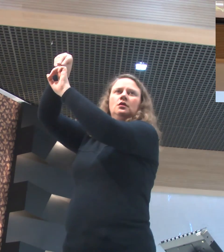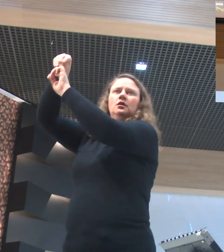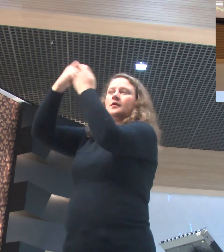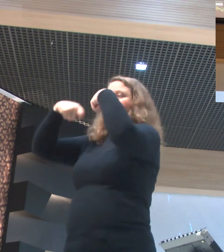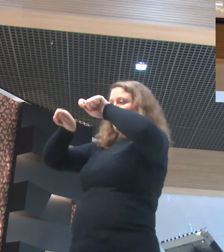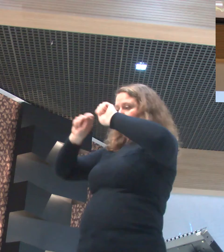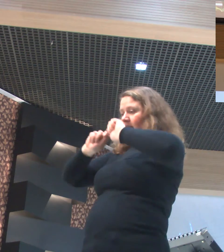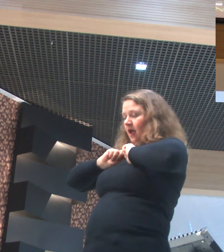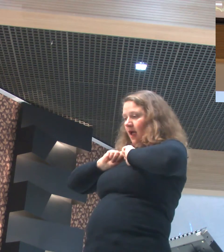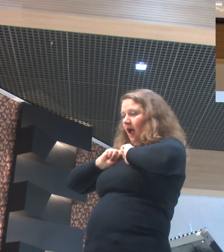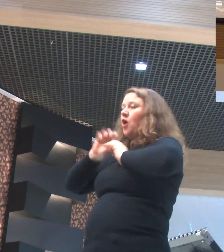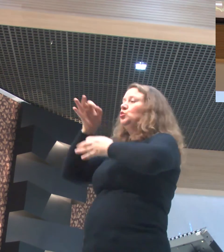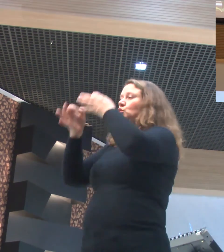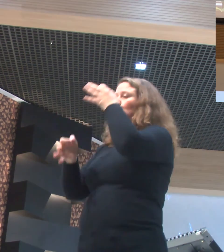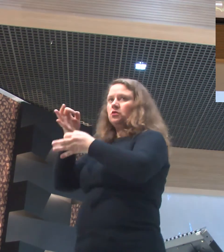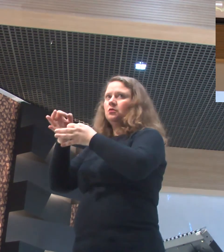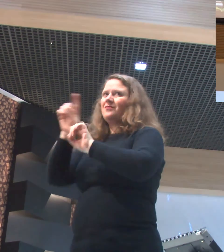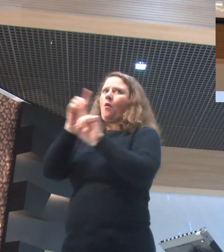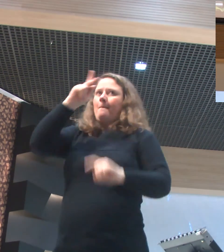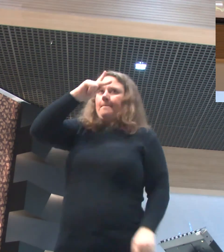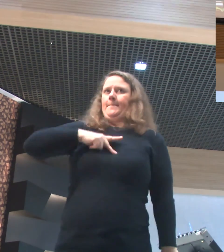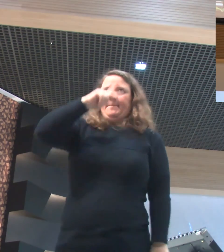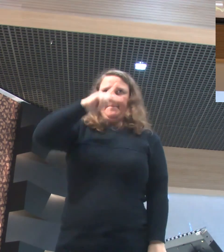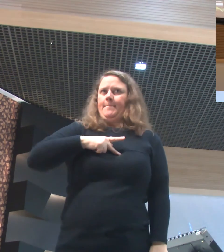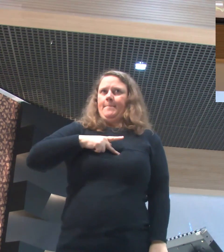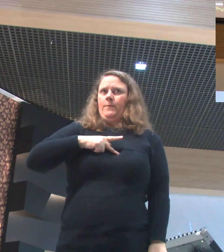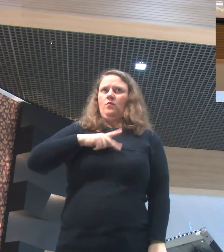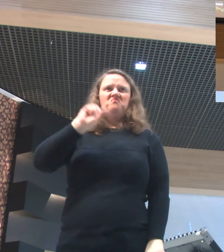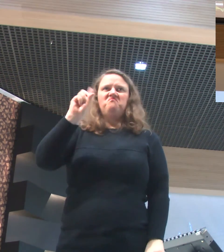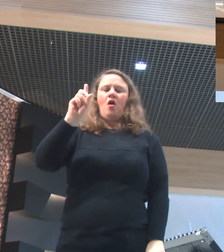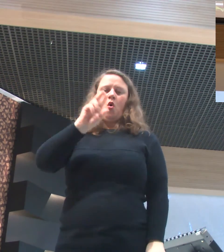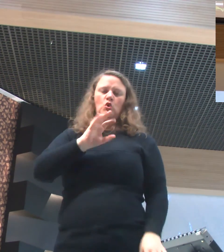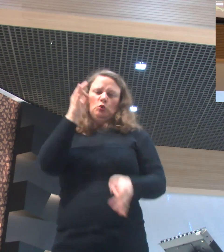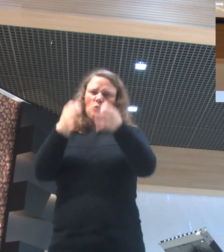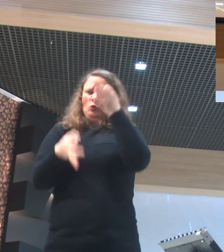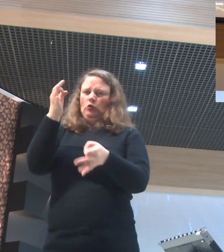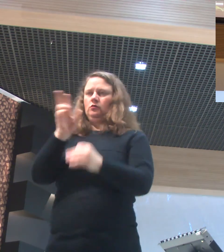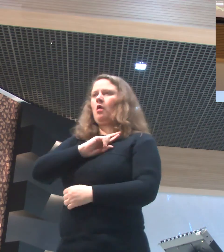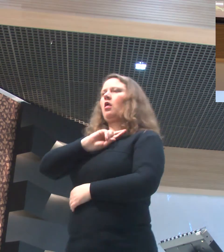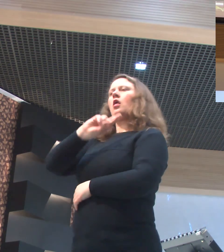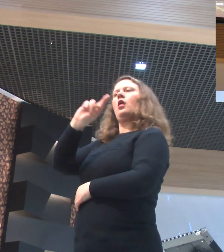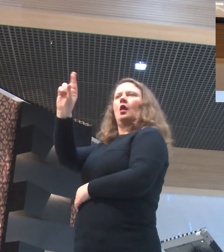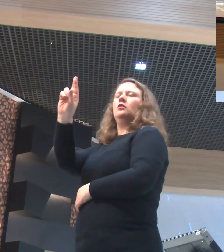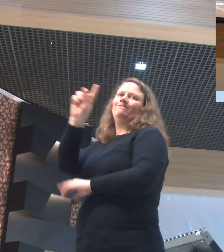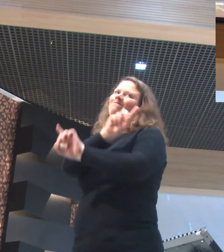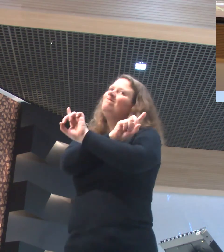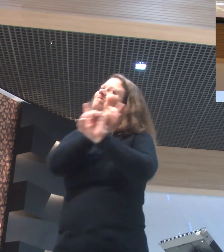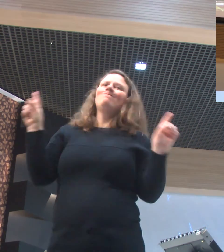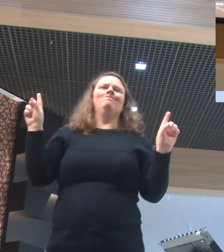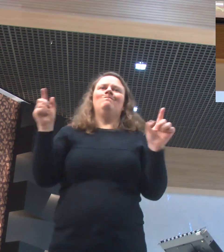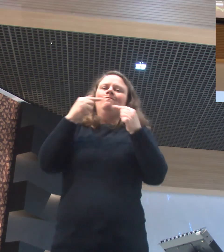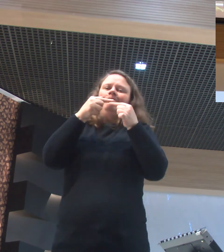de Deus. Não é justiça própria. Não é justiça religiosa. Não